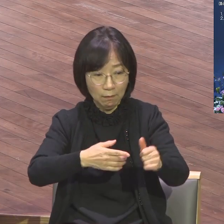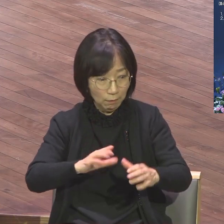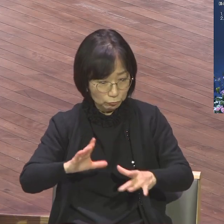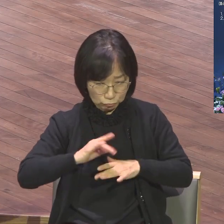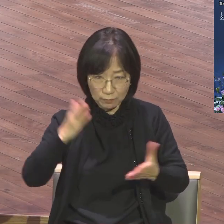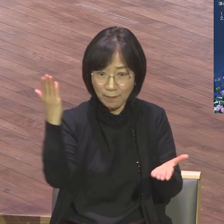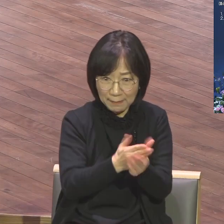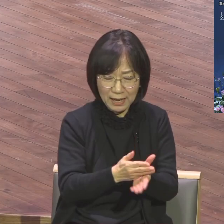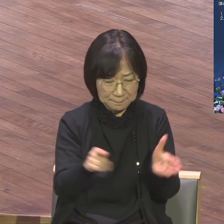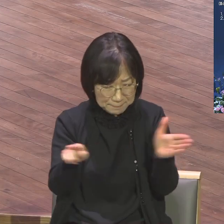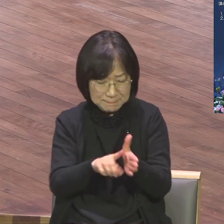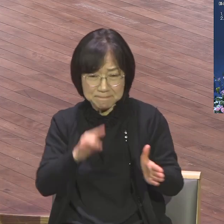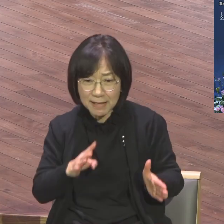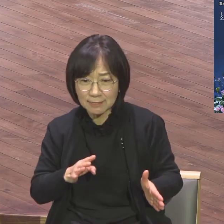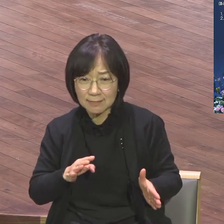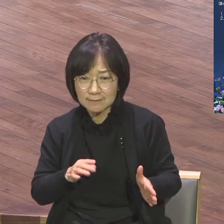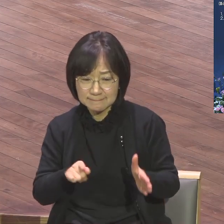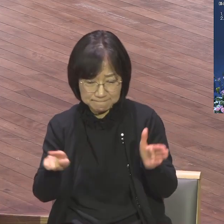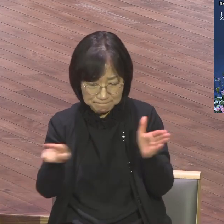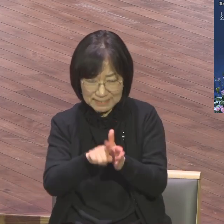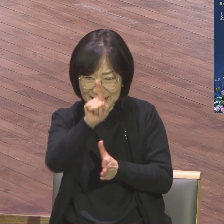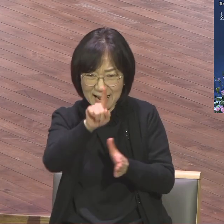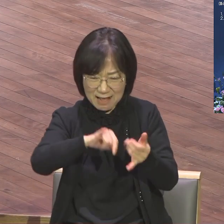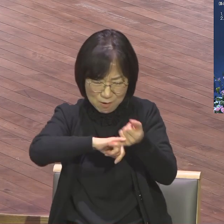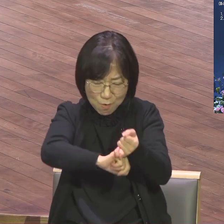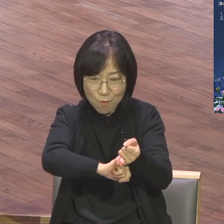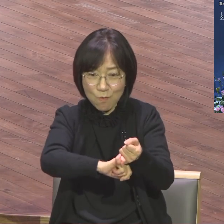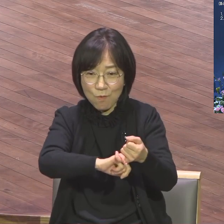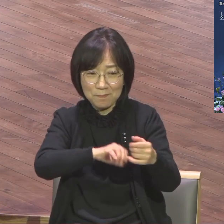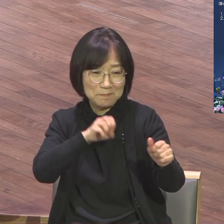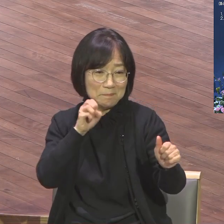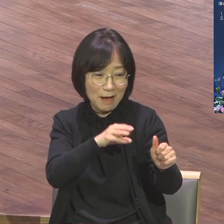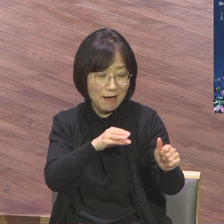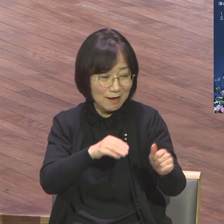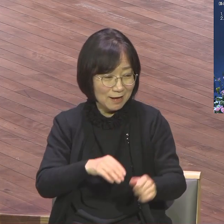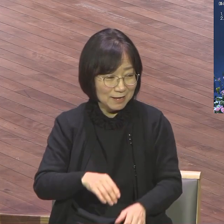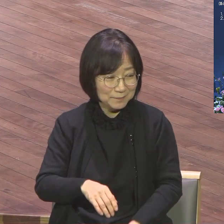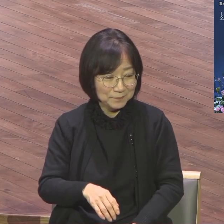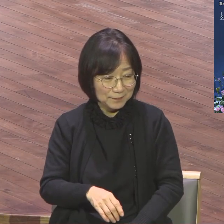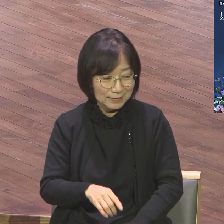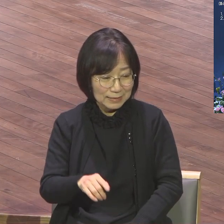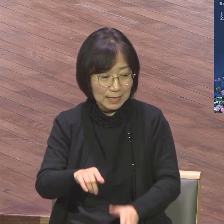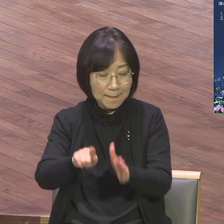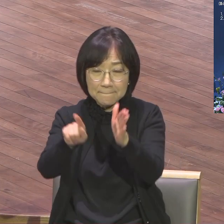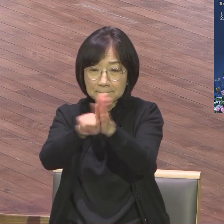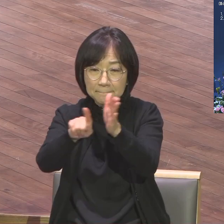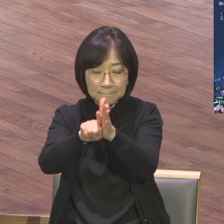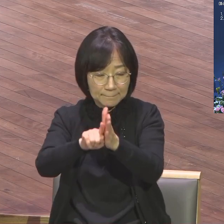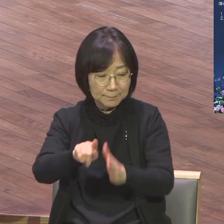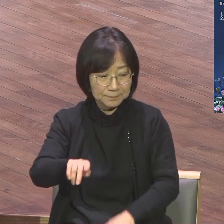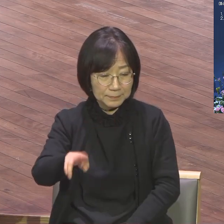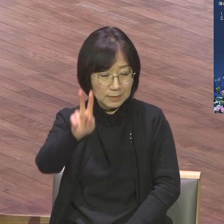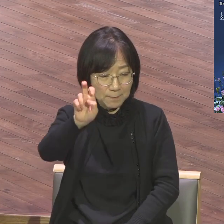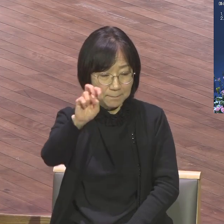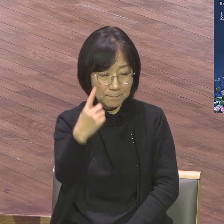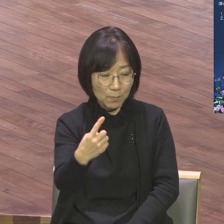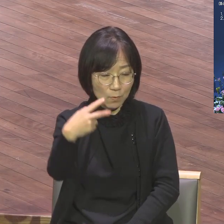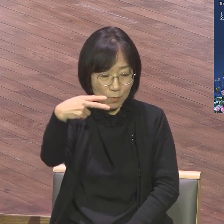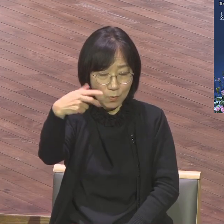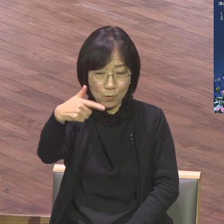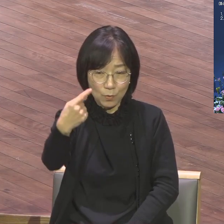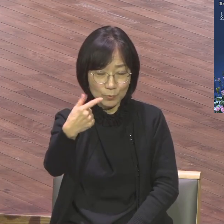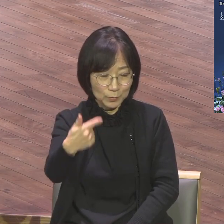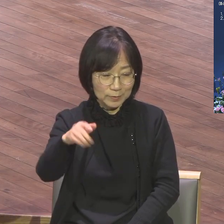두려워하지 말고 믿기만 하라. 여기서 믿기만 하라. 이 원어는 모논 피스토에. 모논